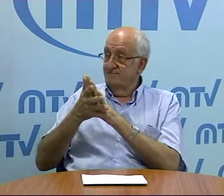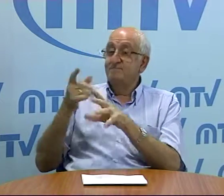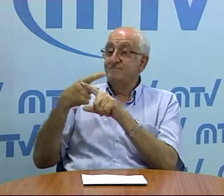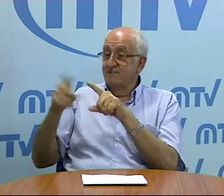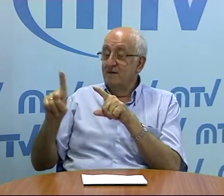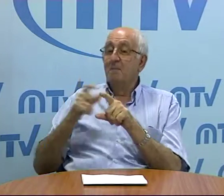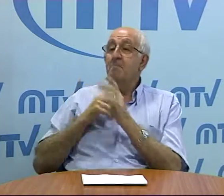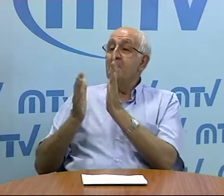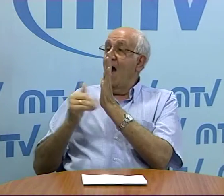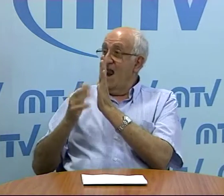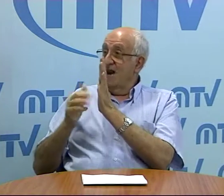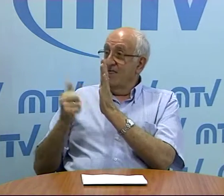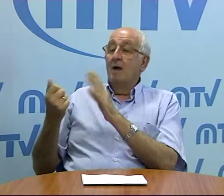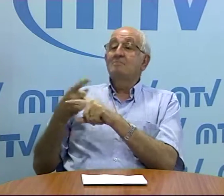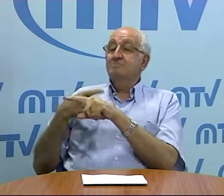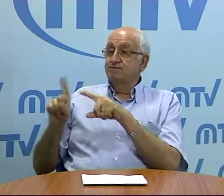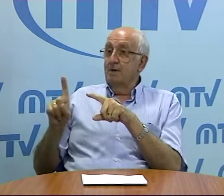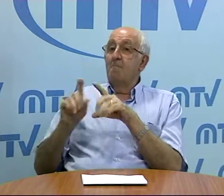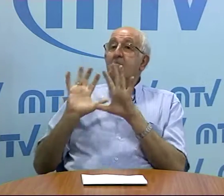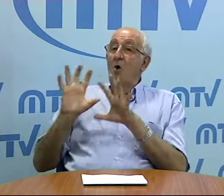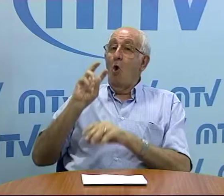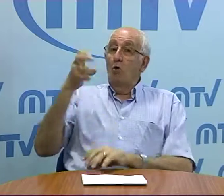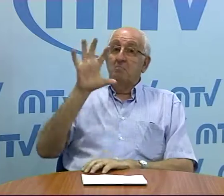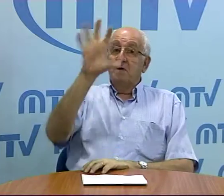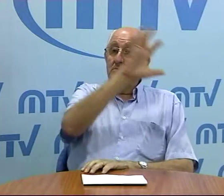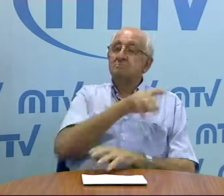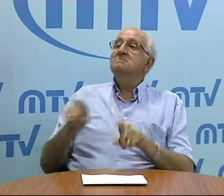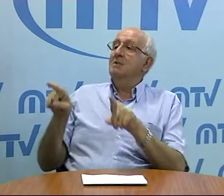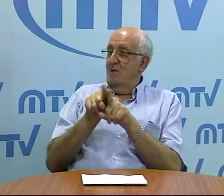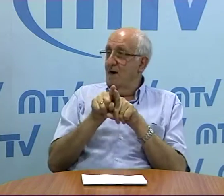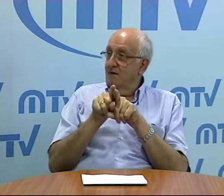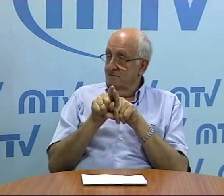comunidades autónomas que son diferentes, como por ejemplo en Valencia tiene